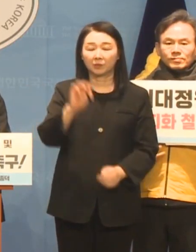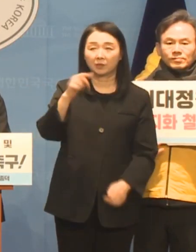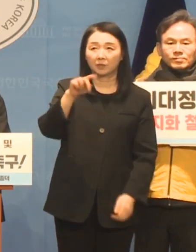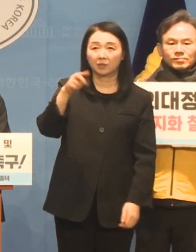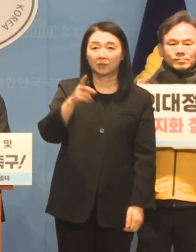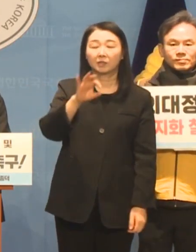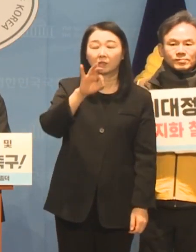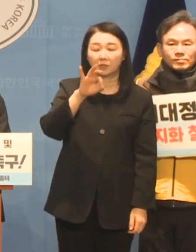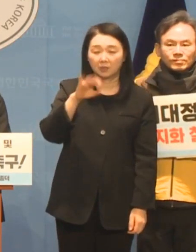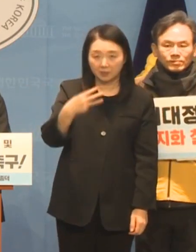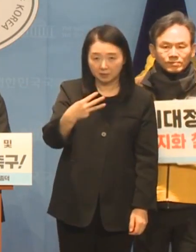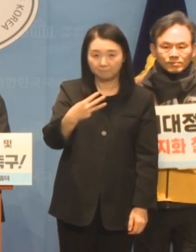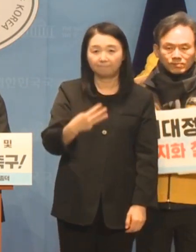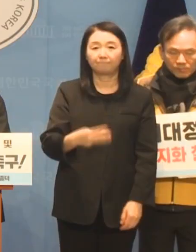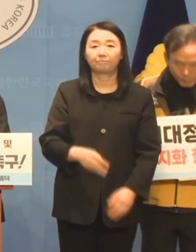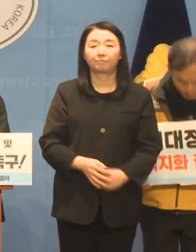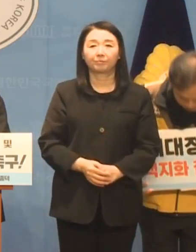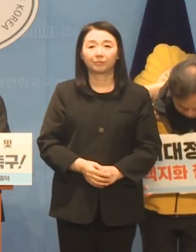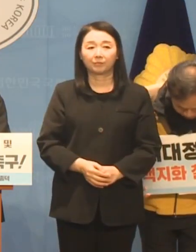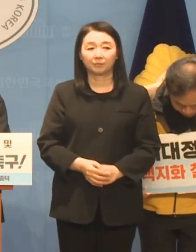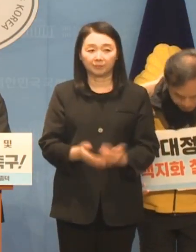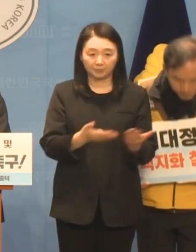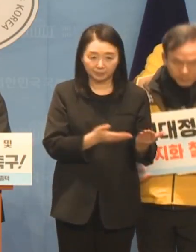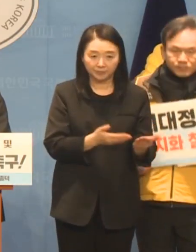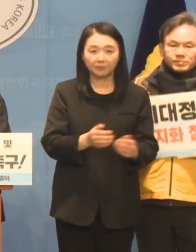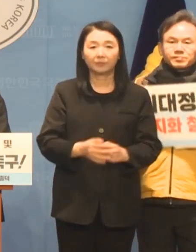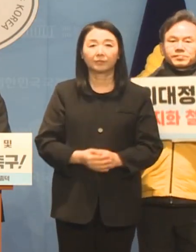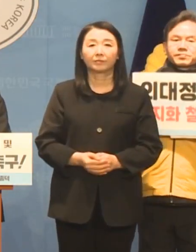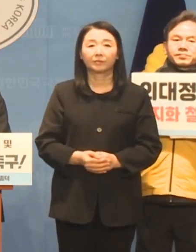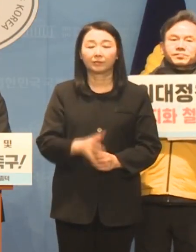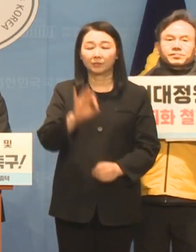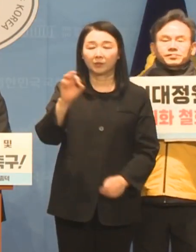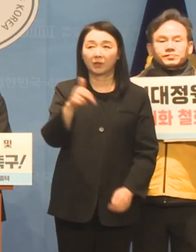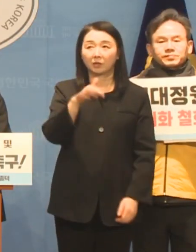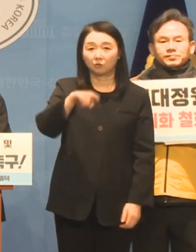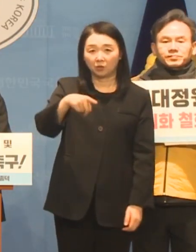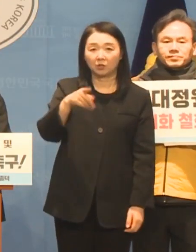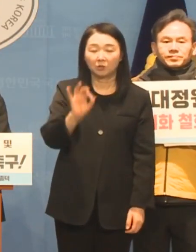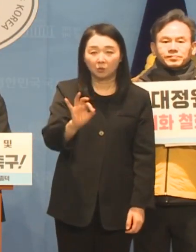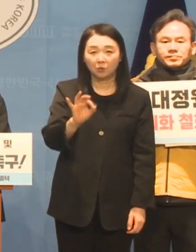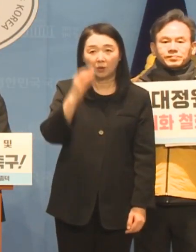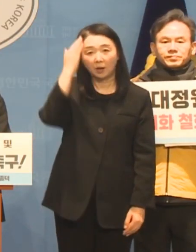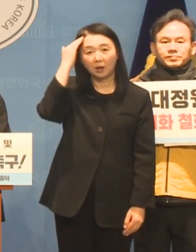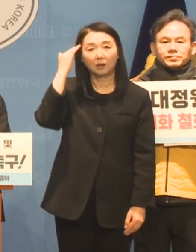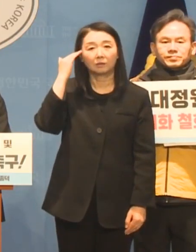신승일 한국노총 의료노론 위원장이십니다. 안기종